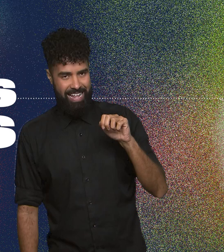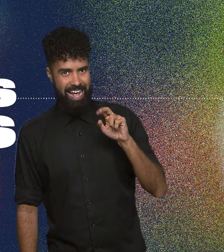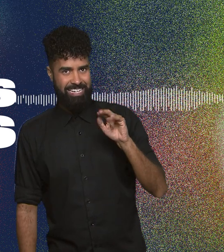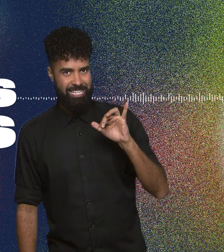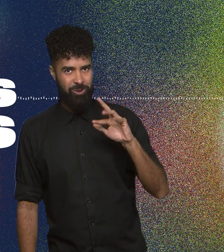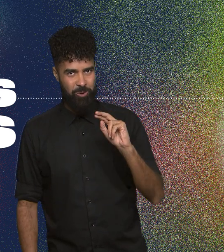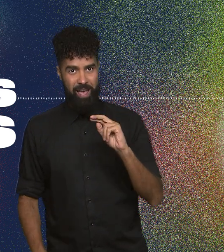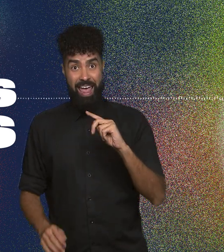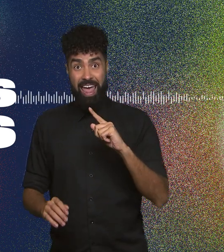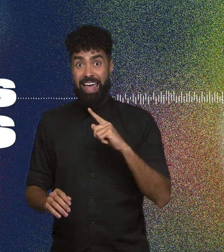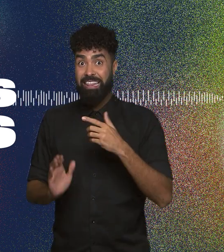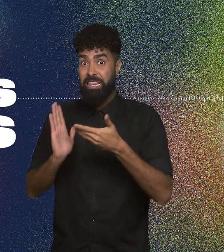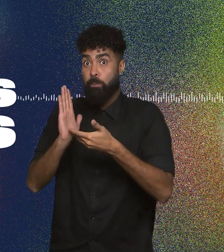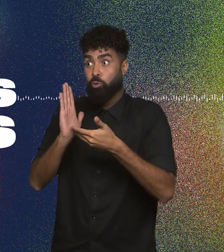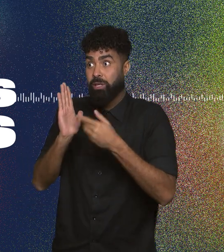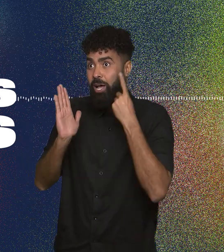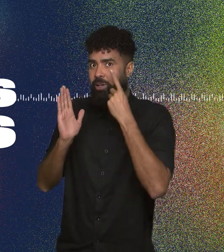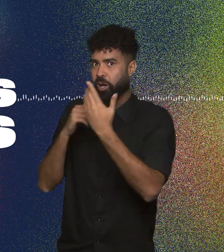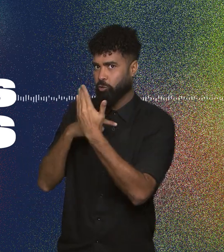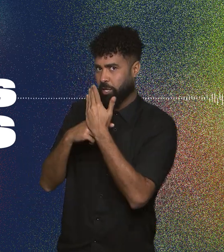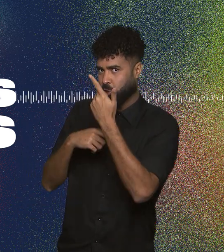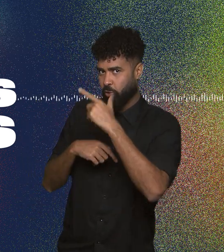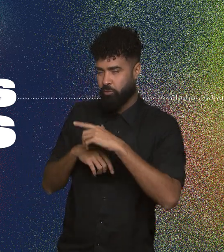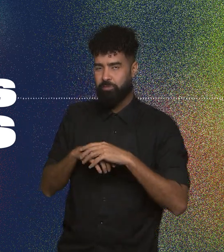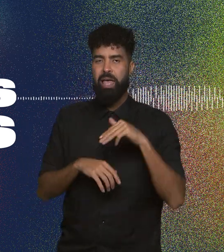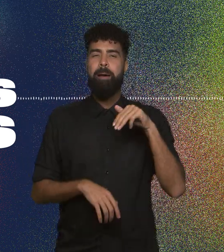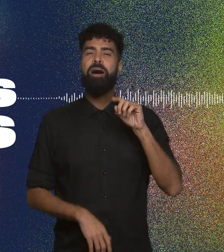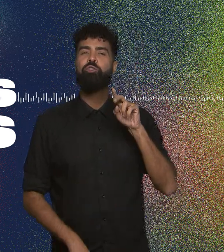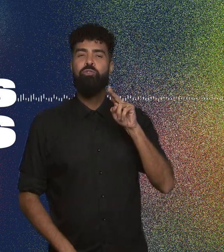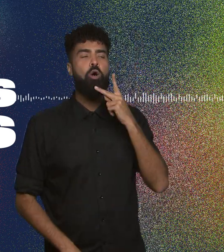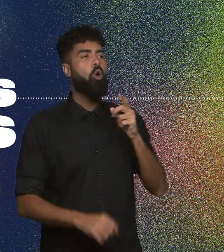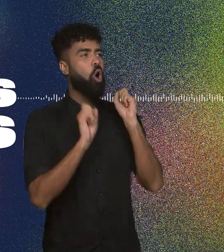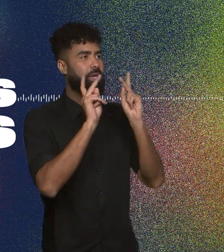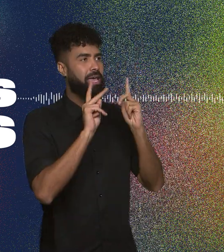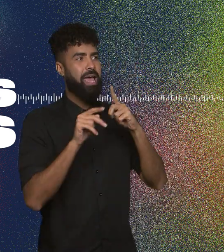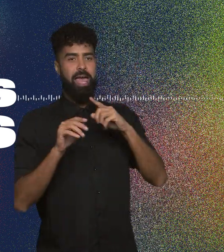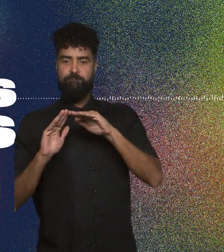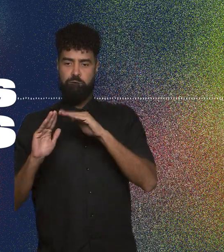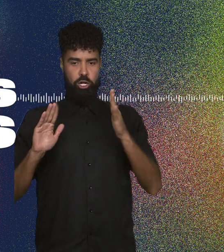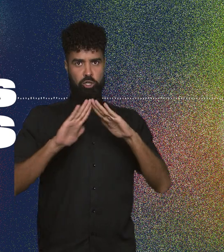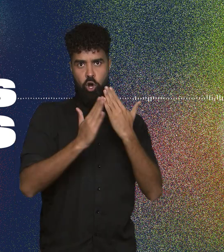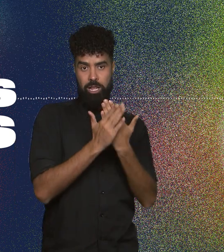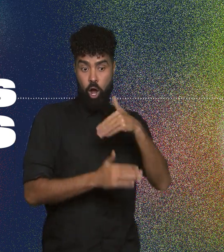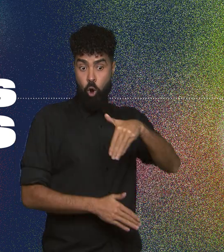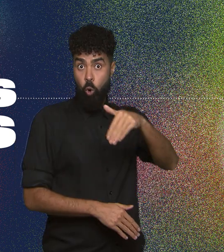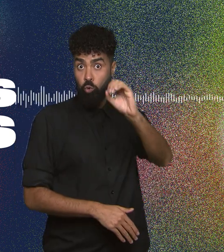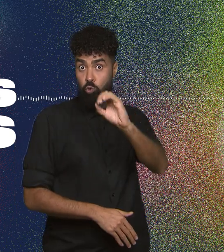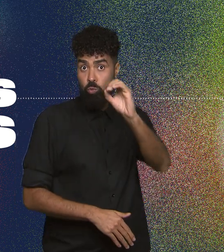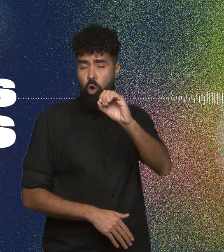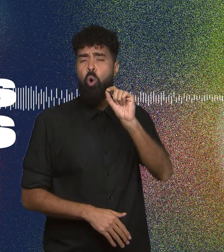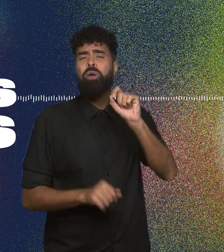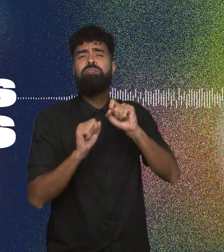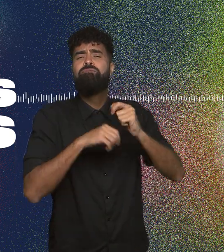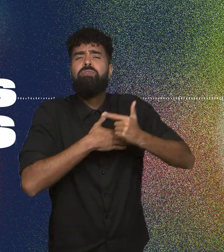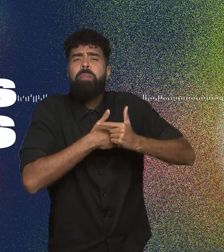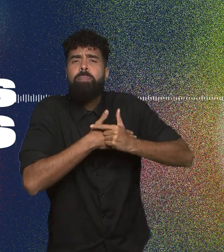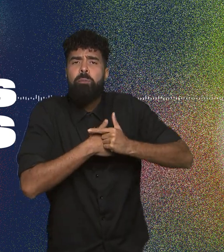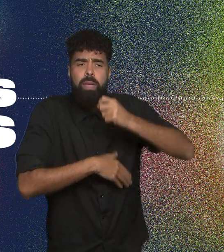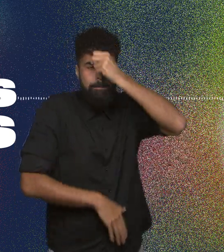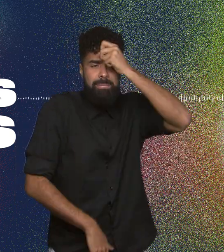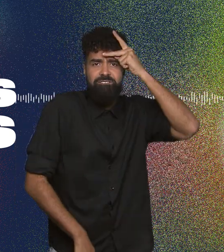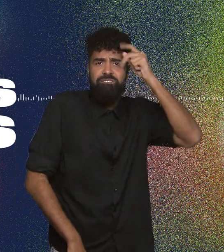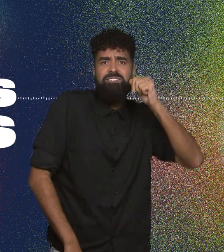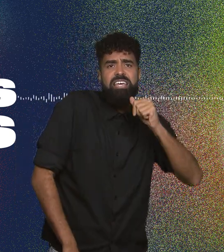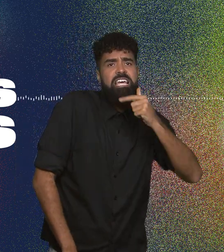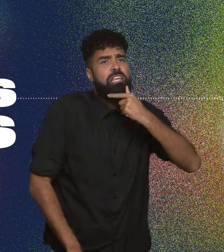novo. Tá bem. Voltando para as eleições de outubro, o que faz um prefeito ou uma prefeita? Olha, prefeitos